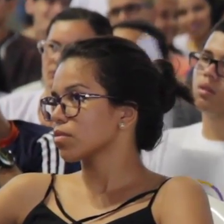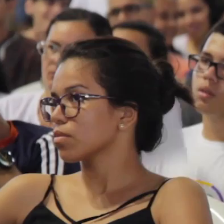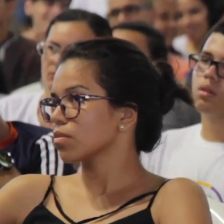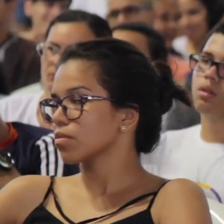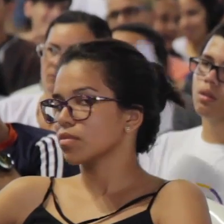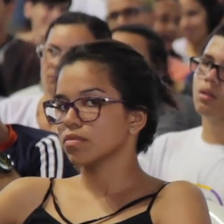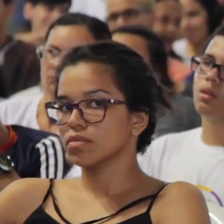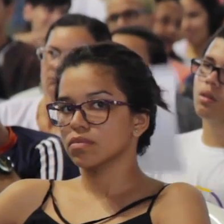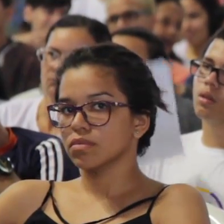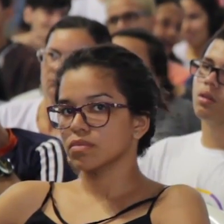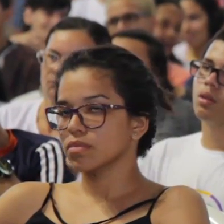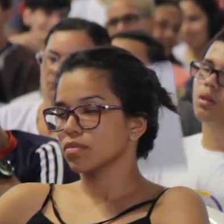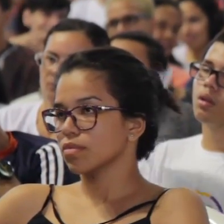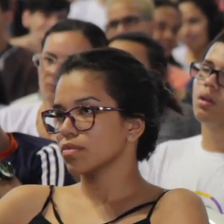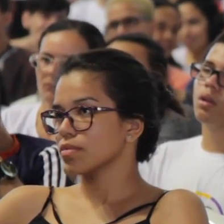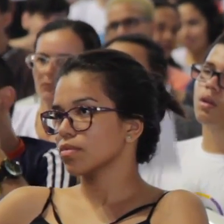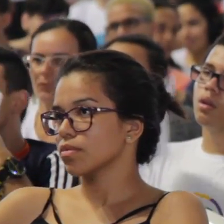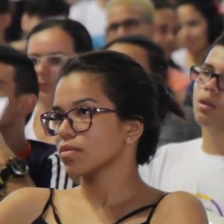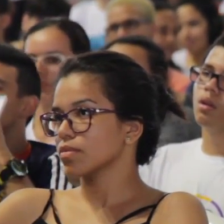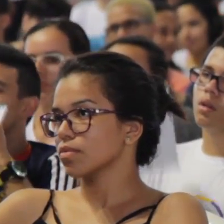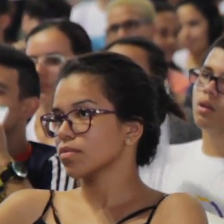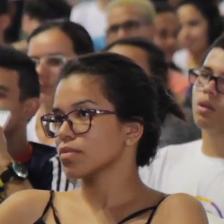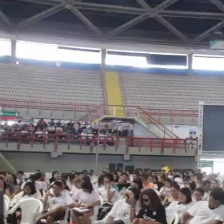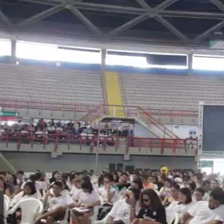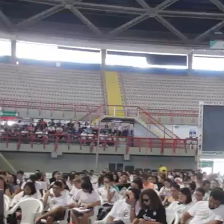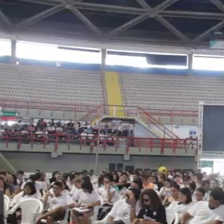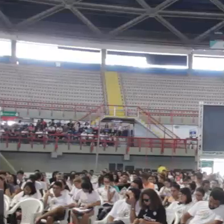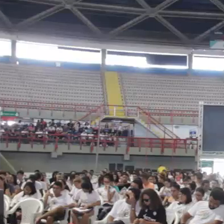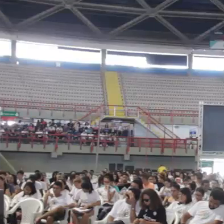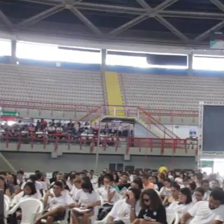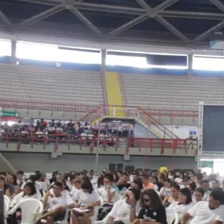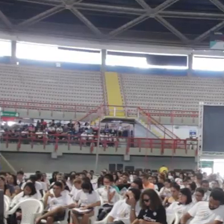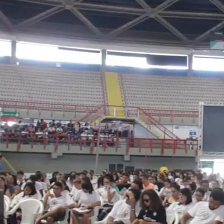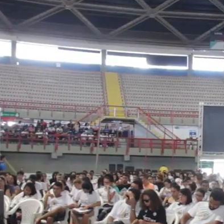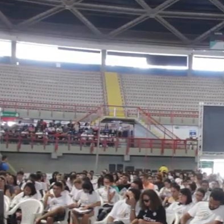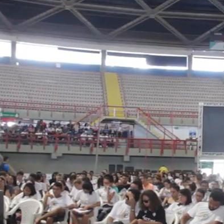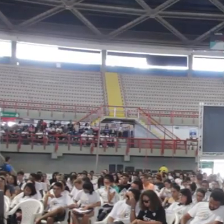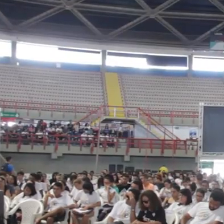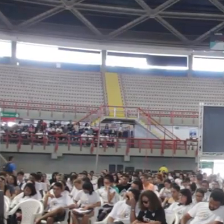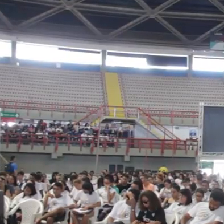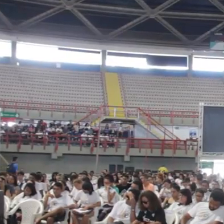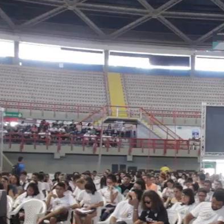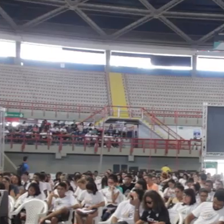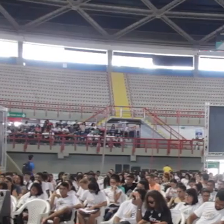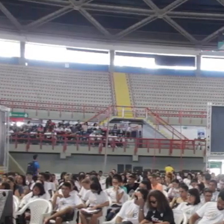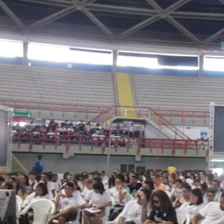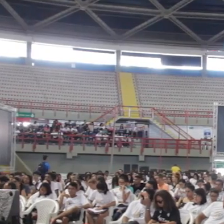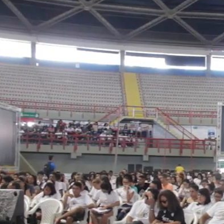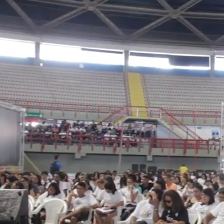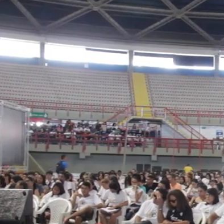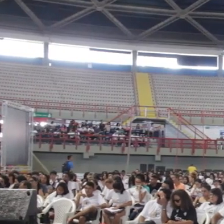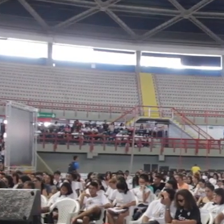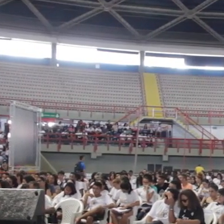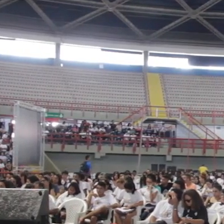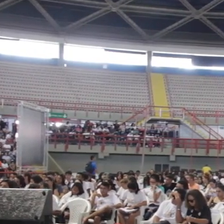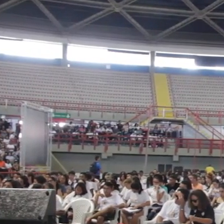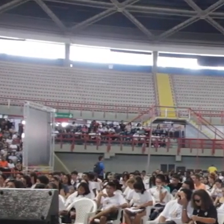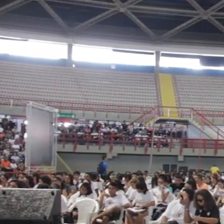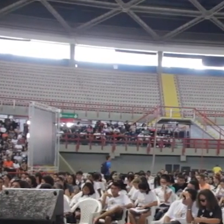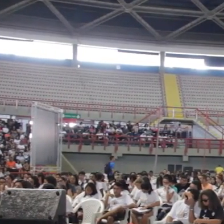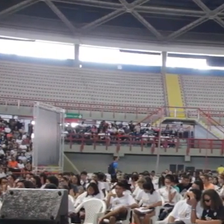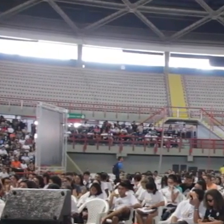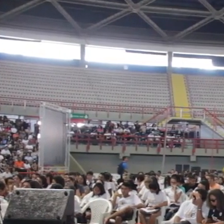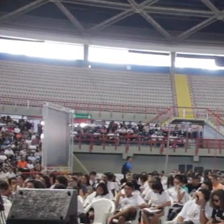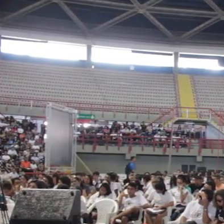municípios não têm condições de fiscalizar adequadamente o cumprimento da lei seca. Então você cria